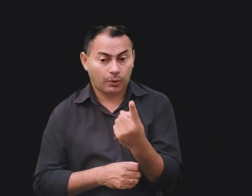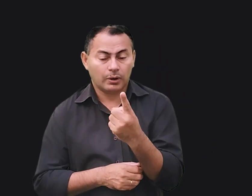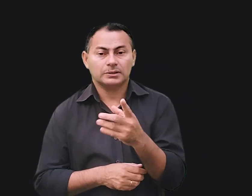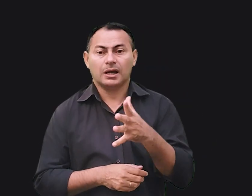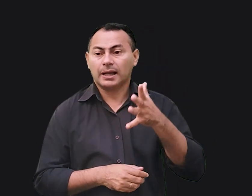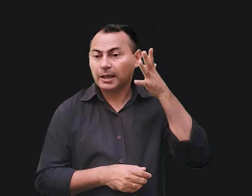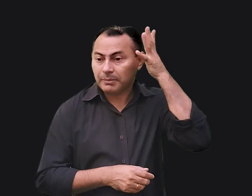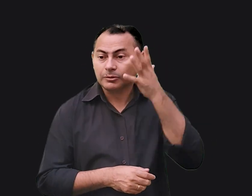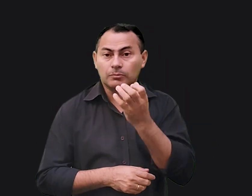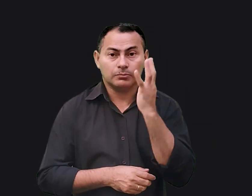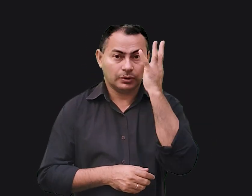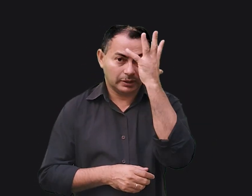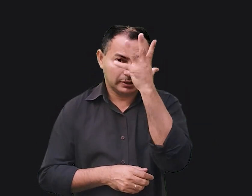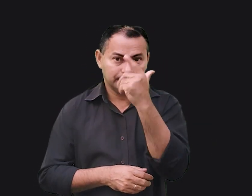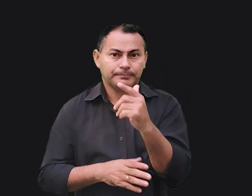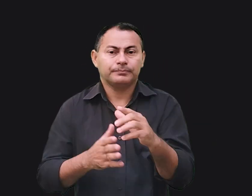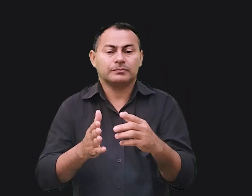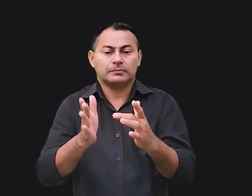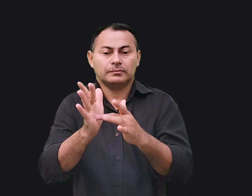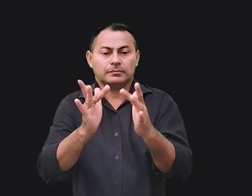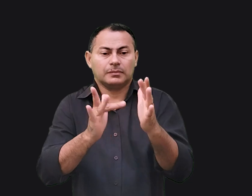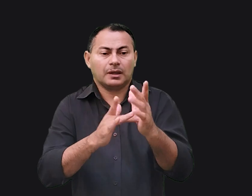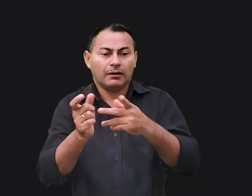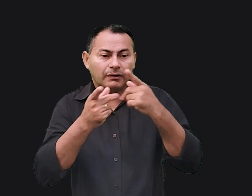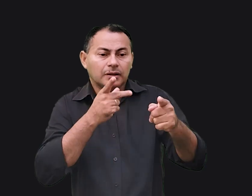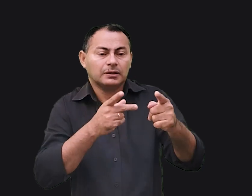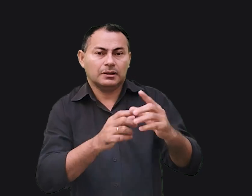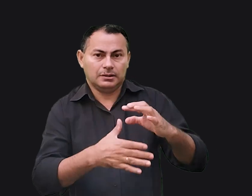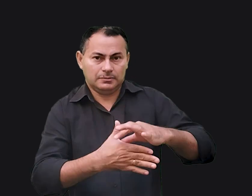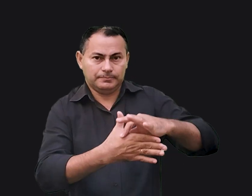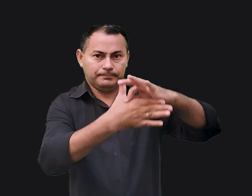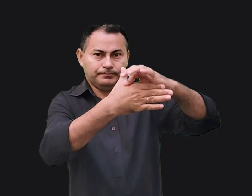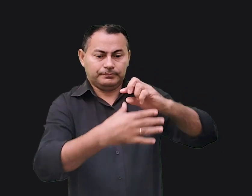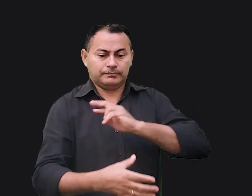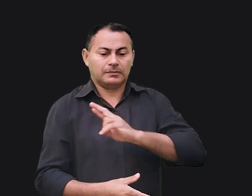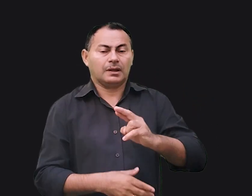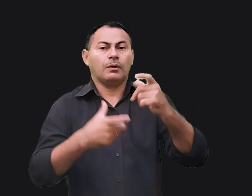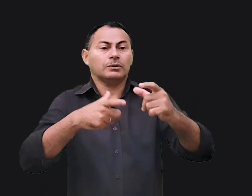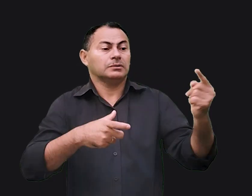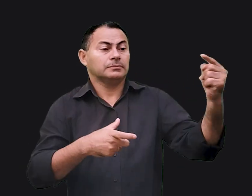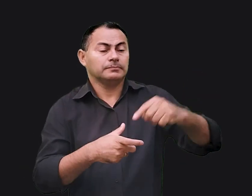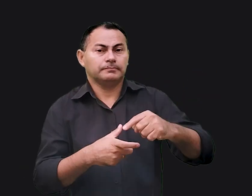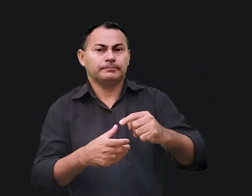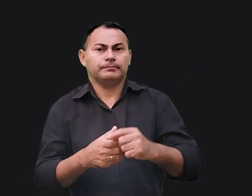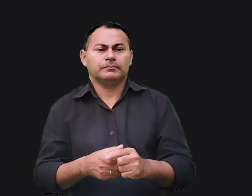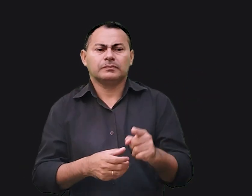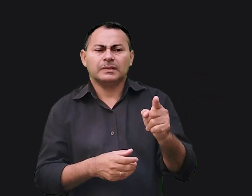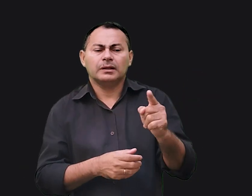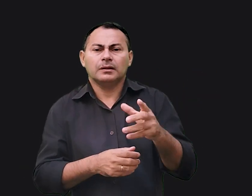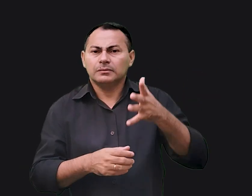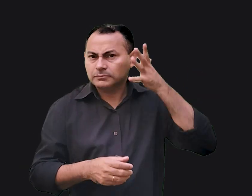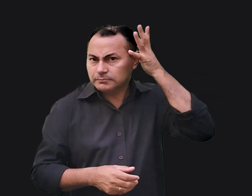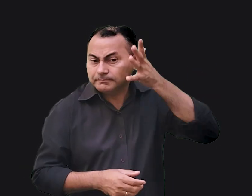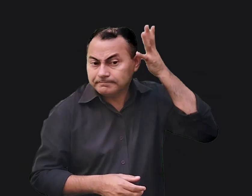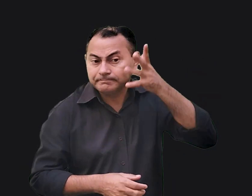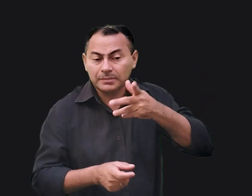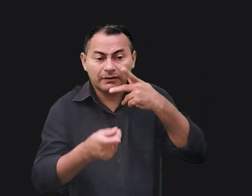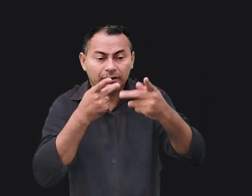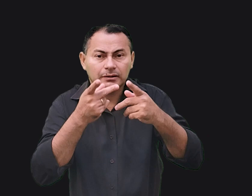que pregação! Quando Jesus falou para aqueles líderes religiosos de onde eles vinham, ele estava pregando.